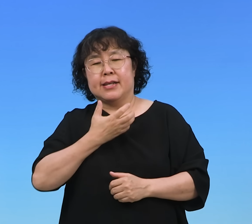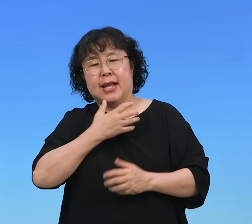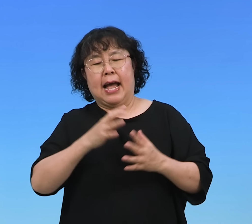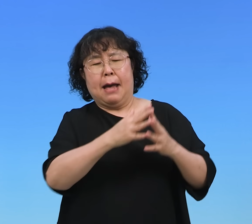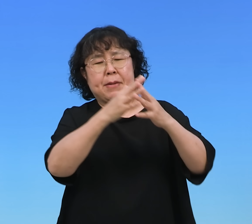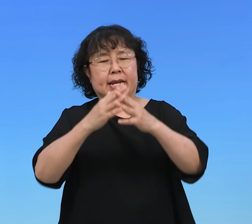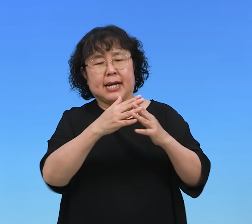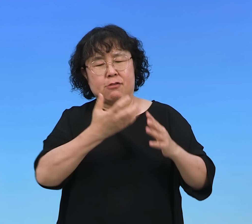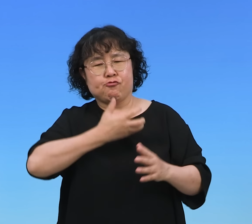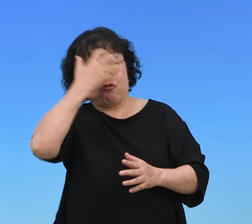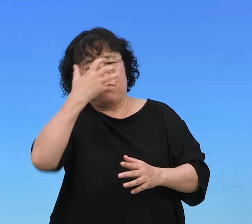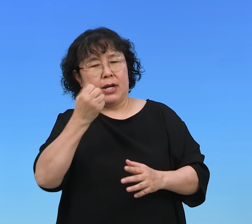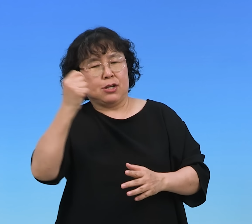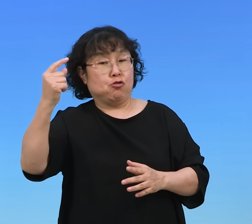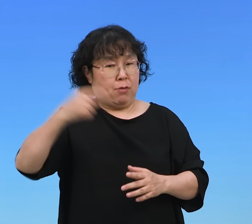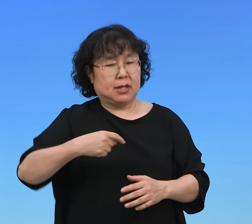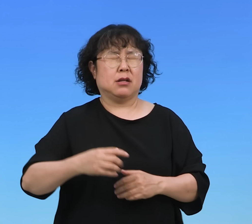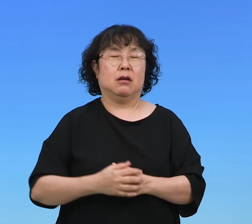드림.